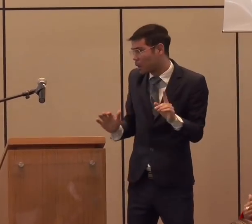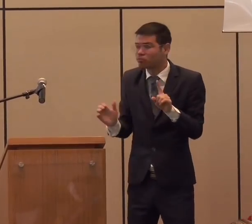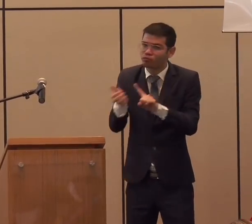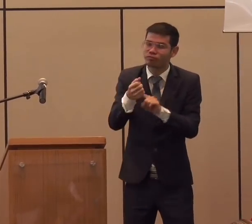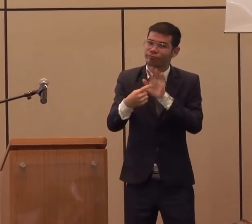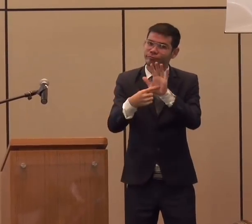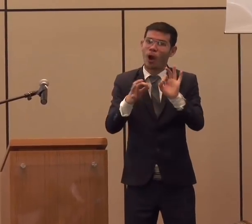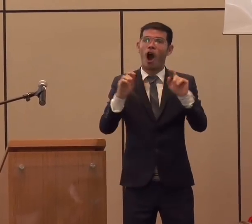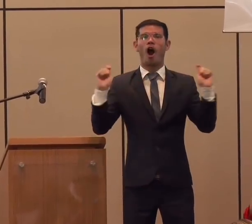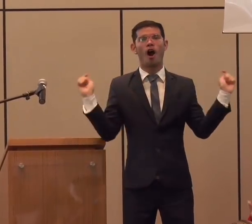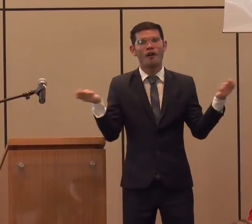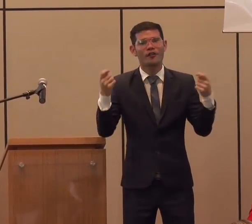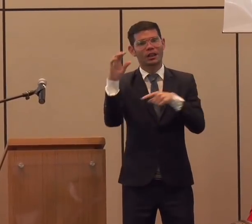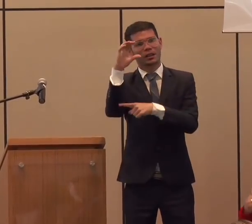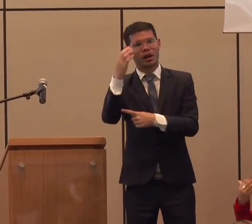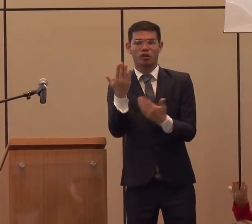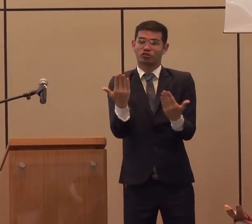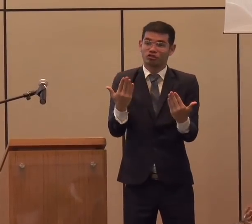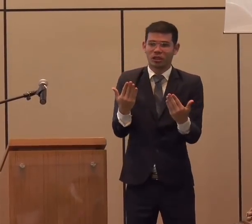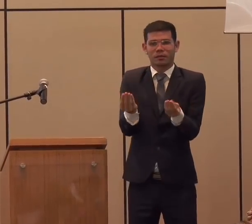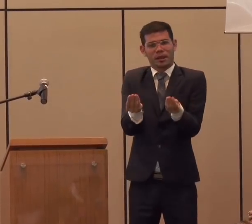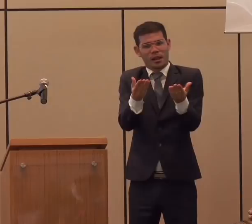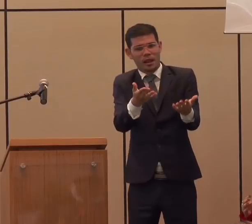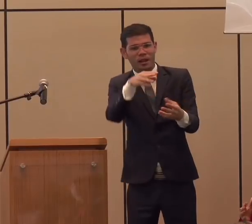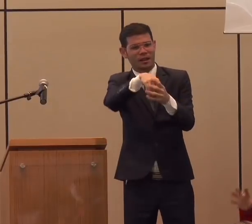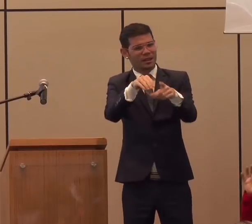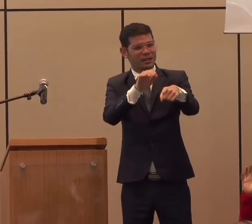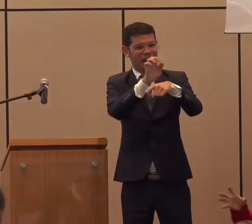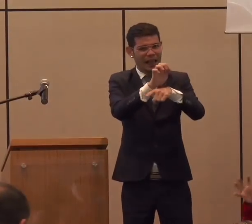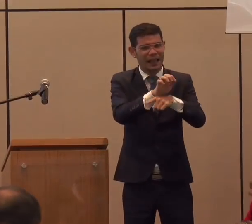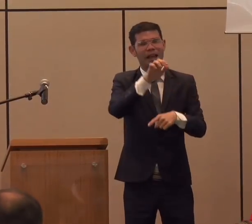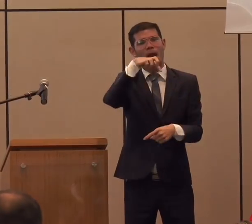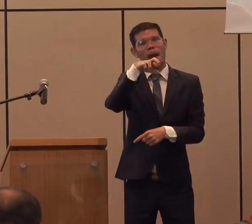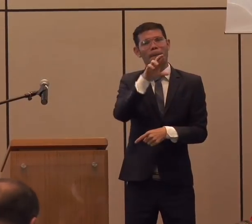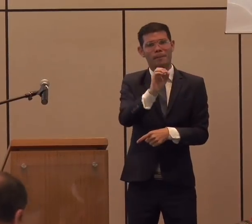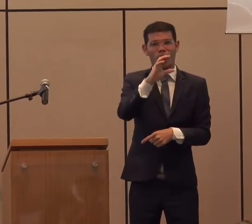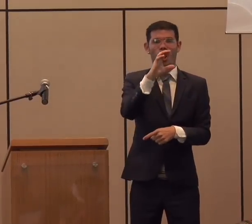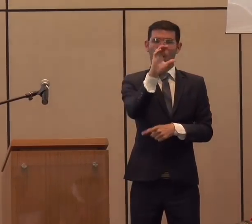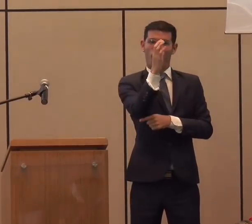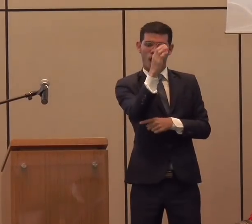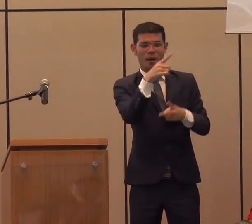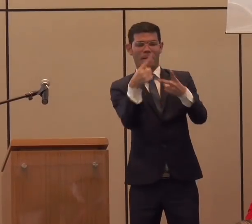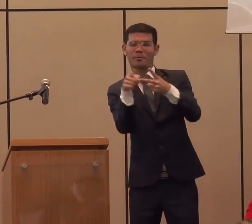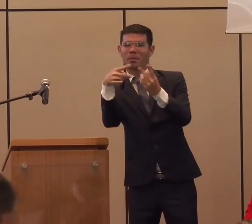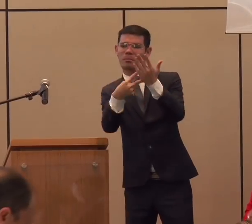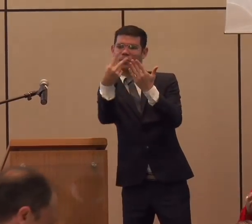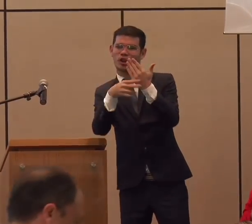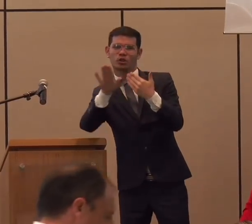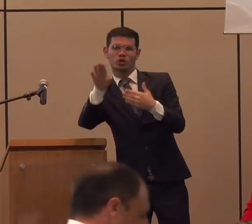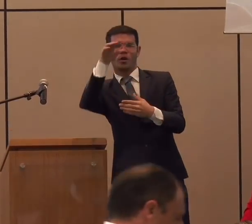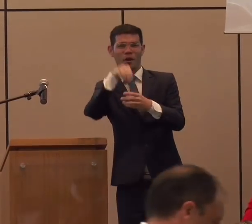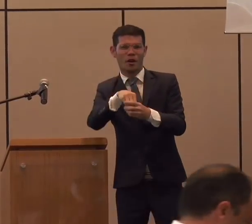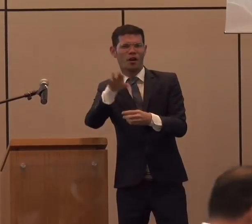colombia y que va a servir de base para que pro colombia y los proyectos de fontur enfoquemos hacia donde se